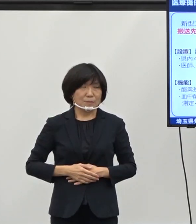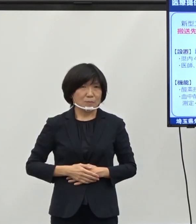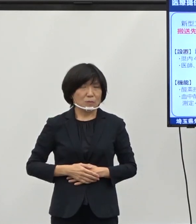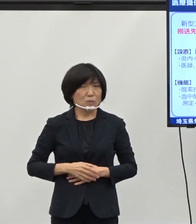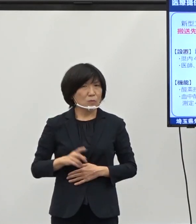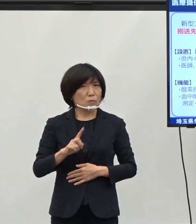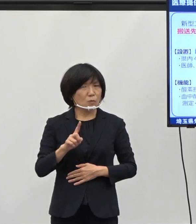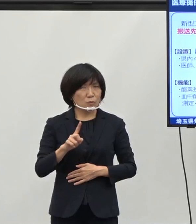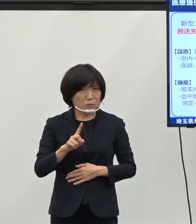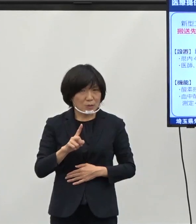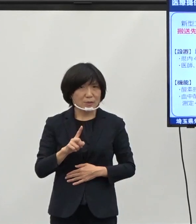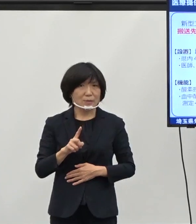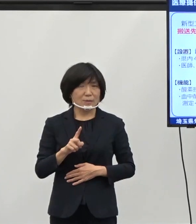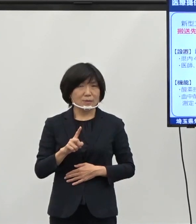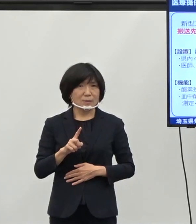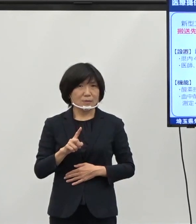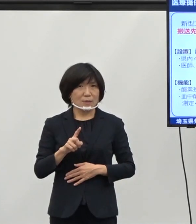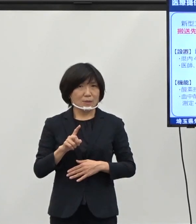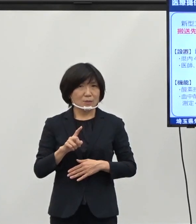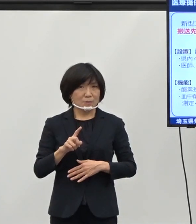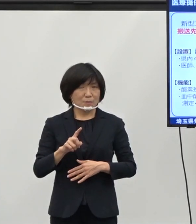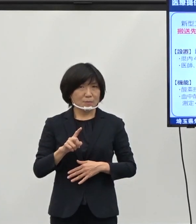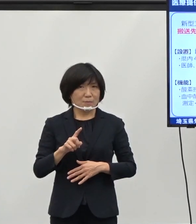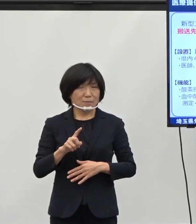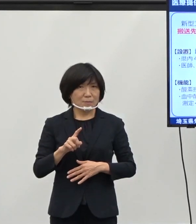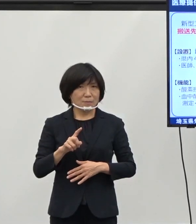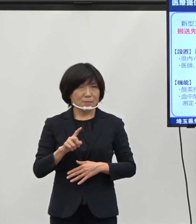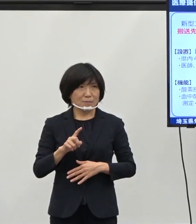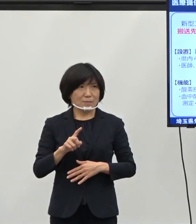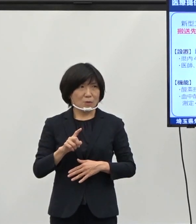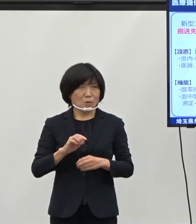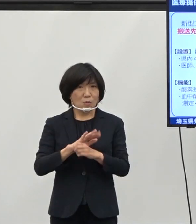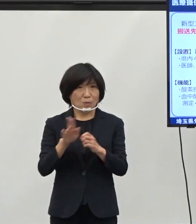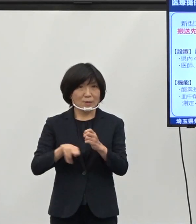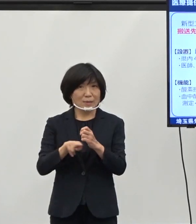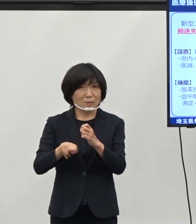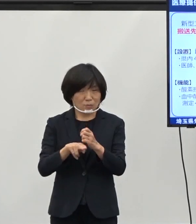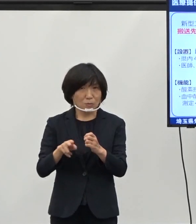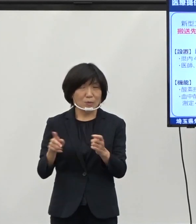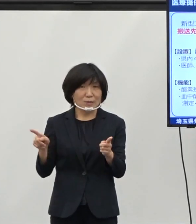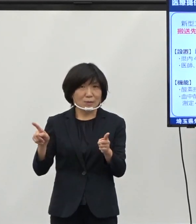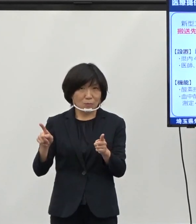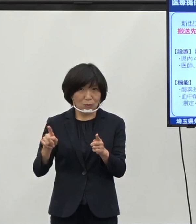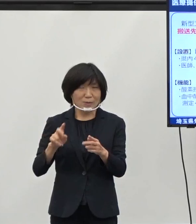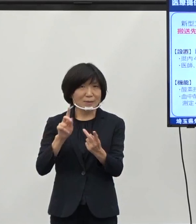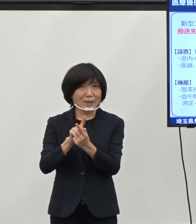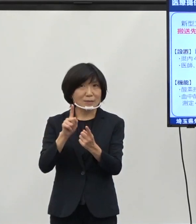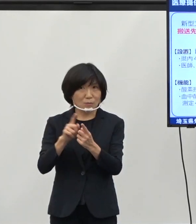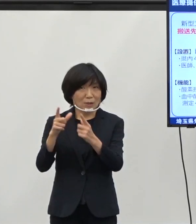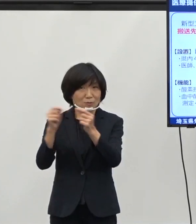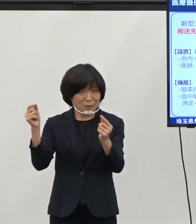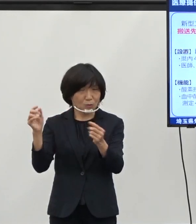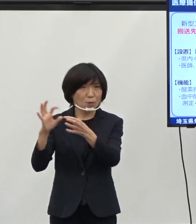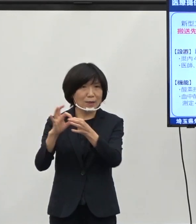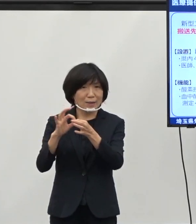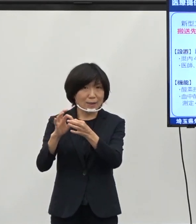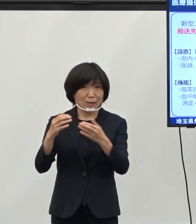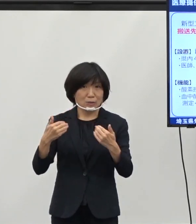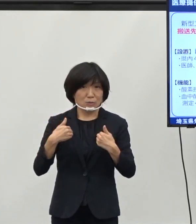ような政権になろうと県はコロナ対策で連携していくことになると思います。